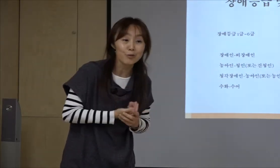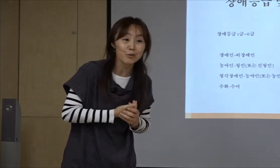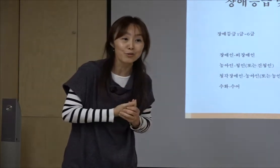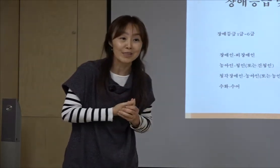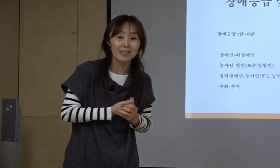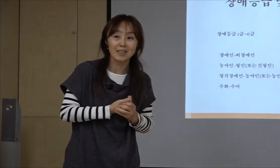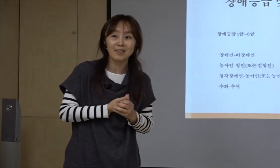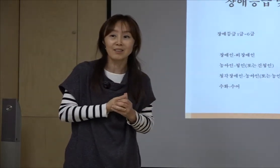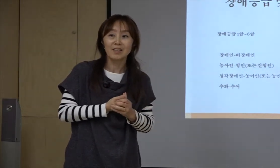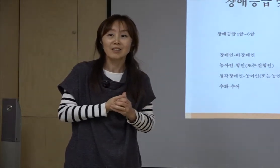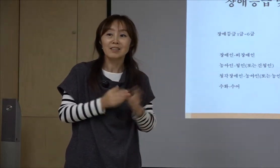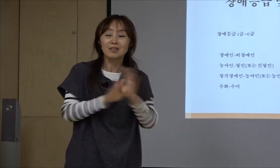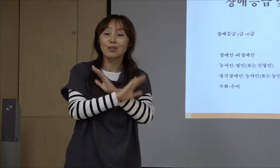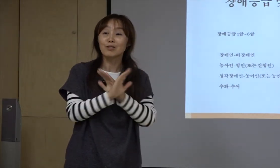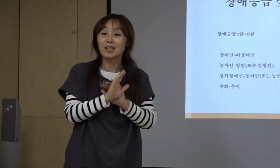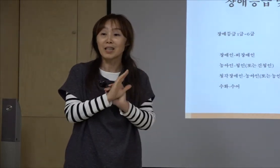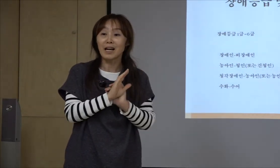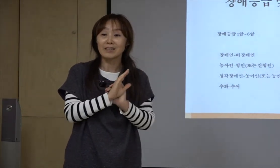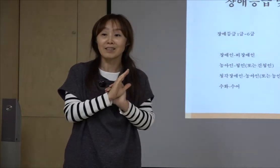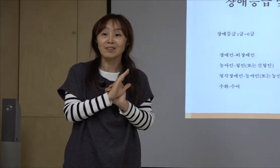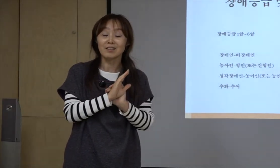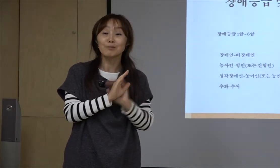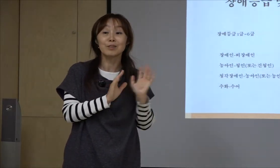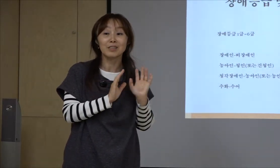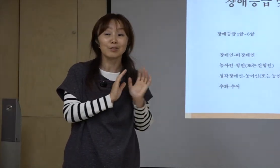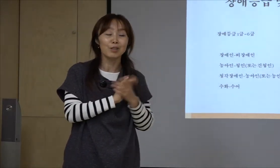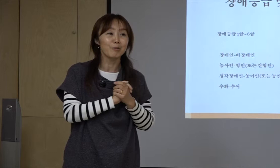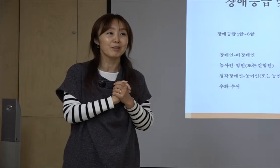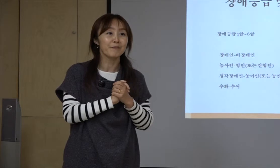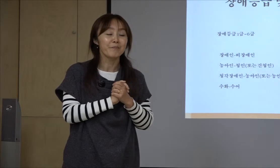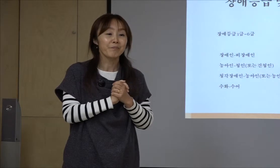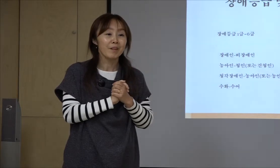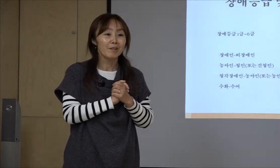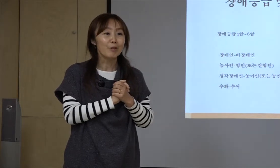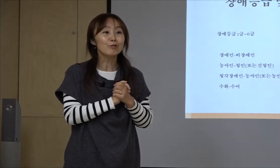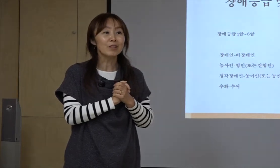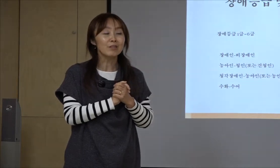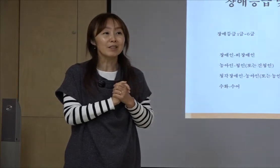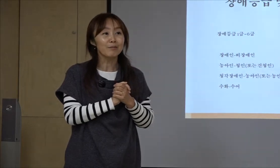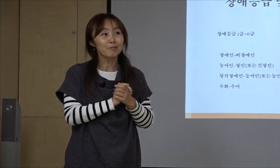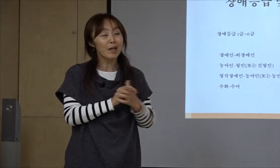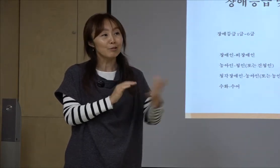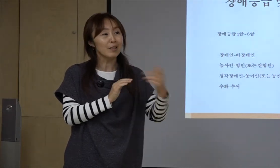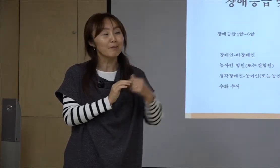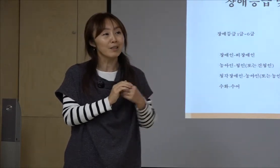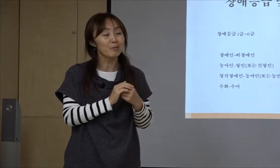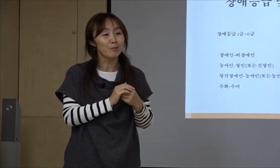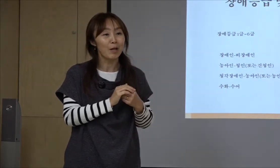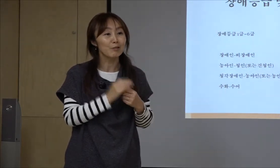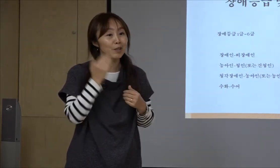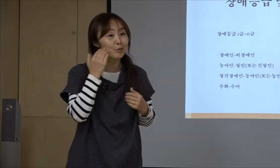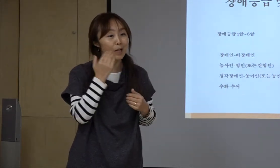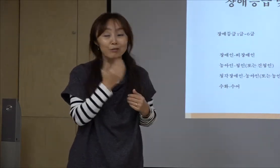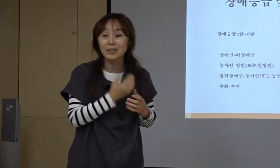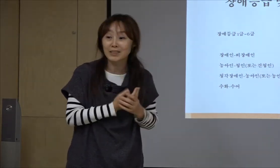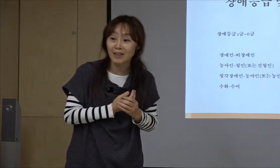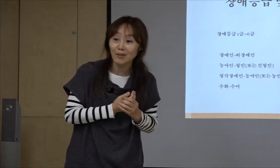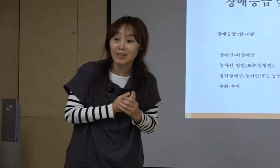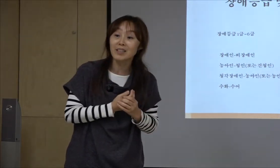수 있잖아요. 근데 그게 전혀 신뢰가 아니에요. 그분들한테. 왜냐면은 외국 가서 그냥 한국 사람 만나면 뭐 한국에서 한국인이세요?